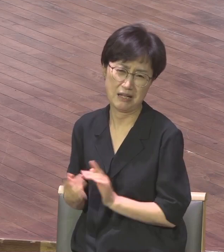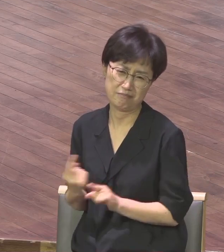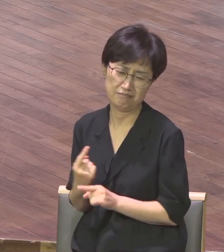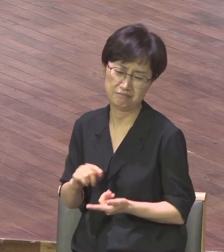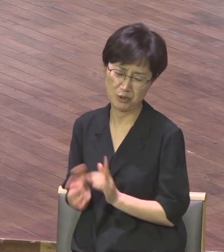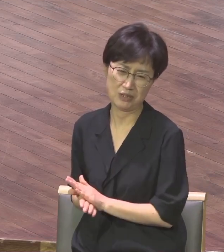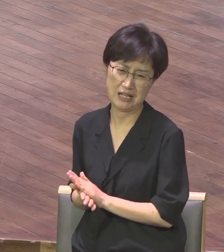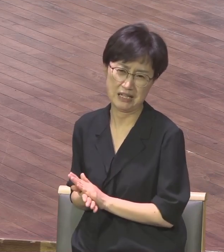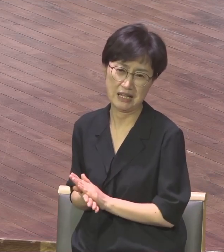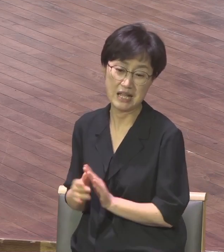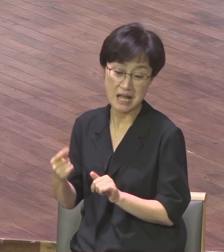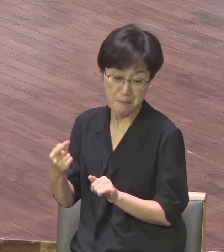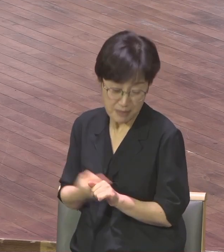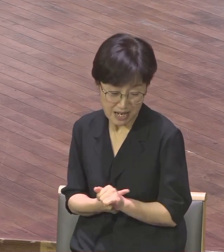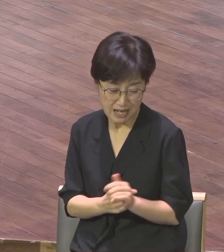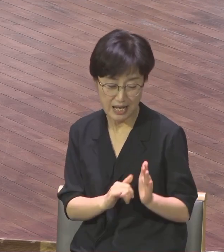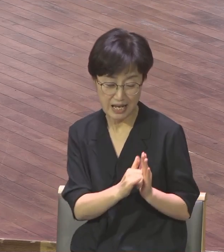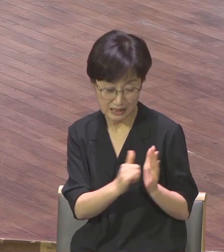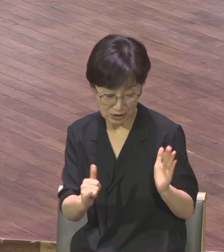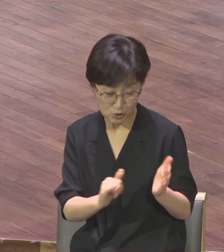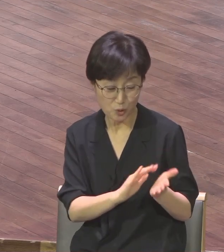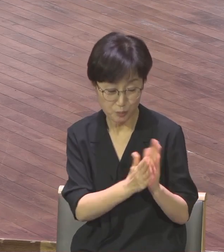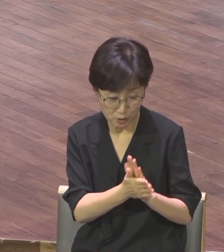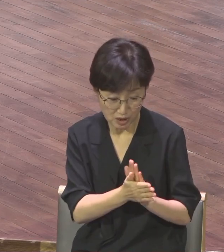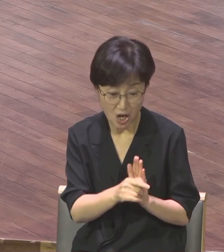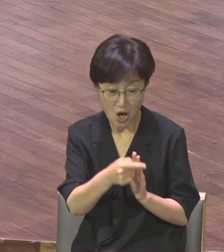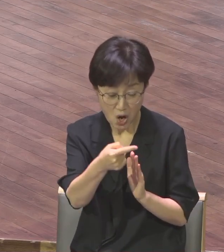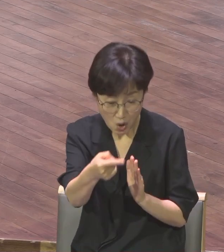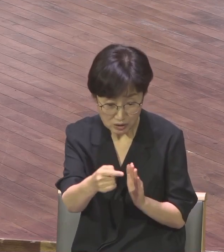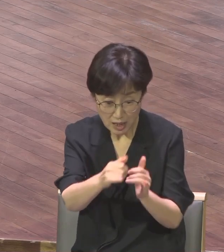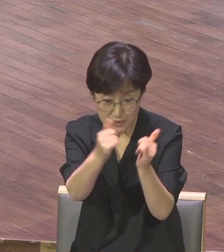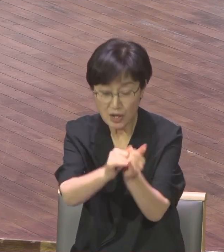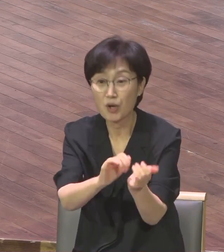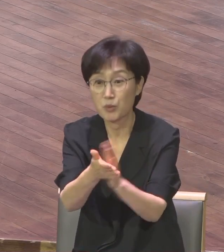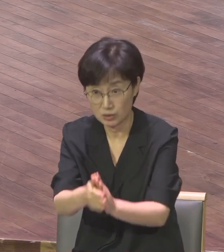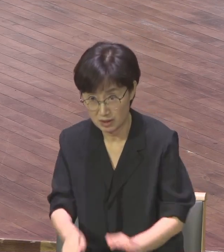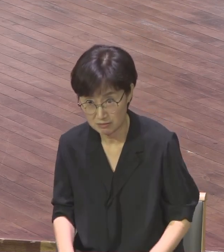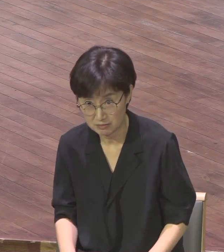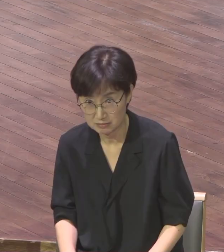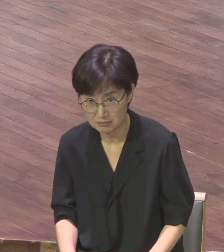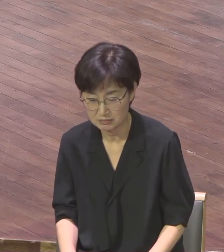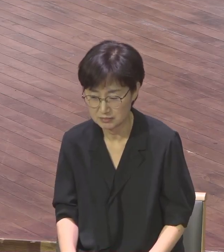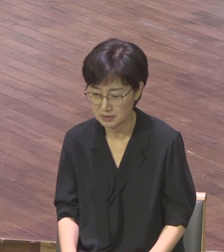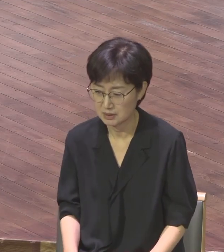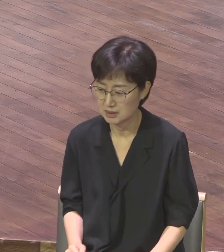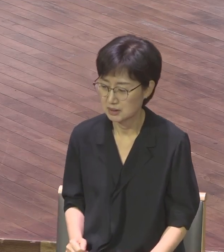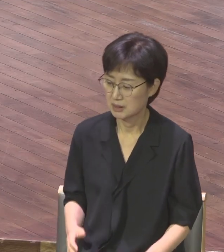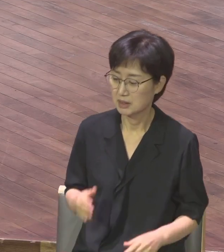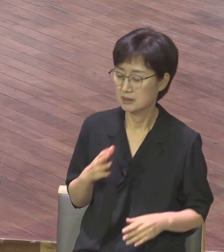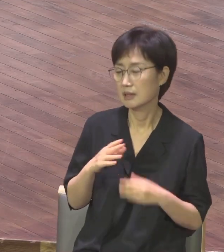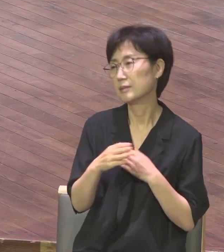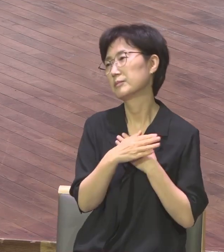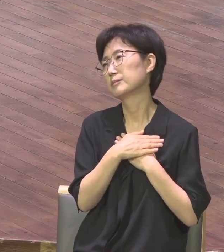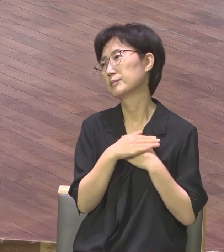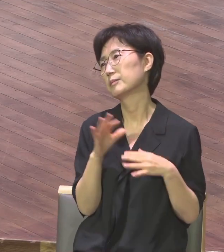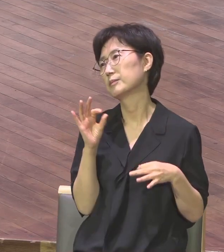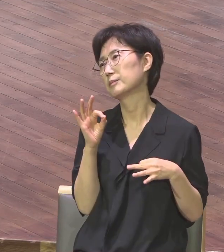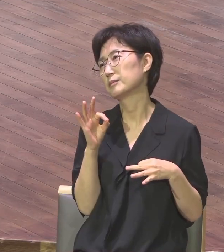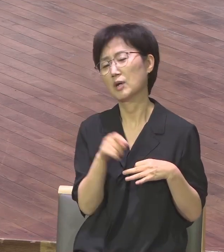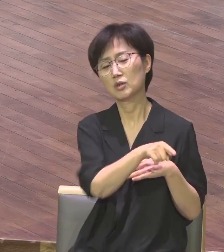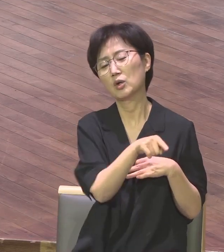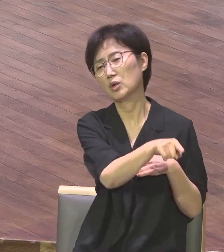변화돼야 가족이 도전을 받고 가족을 변화시킬까. 내가 먼저 변해야 돼. 마누라가 변화된 아니에요. 내가 먼저 변해야